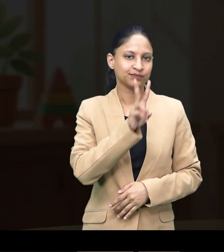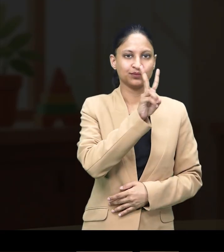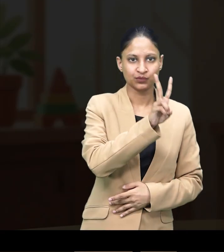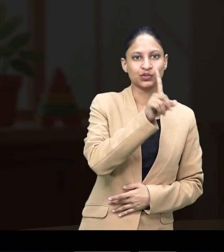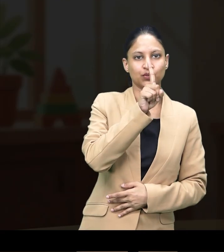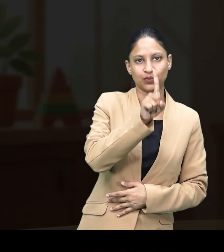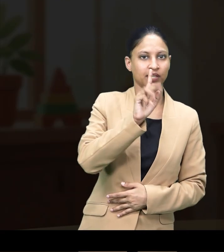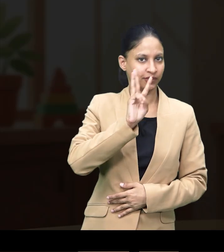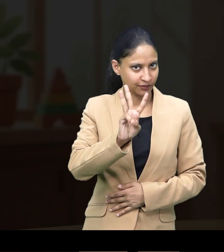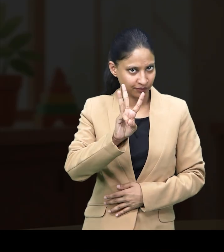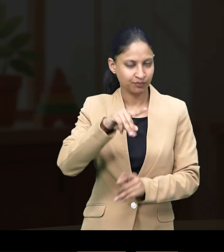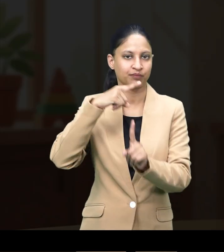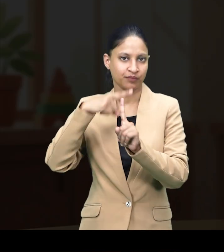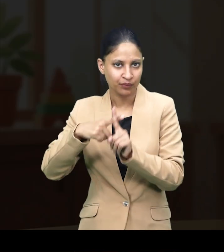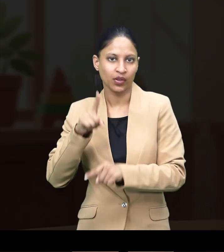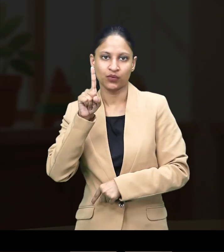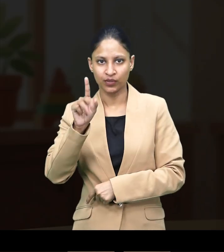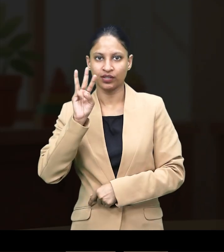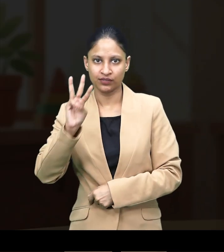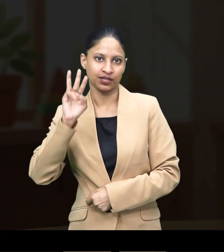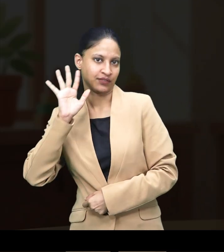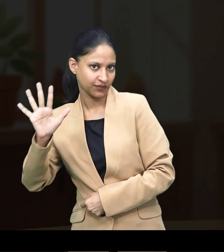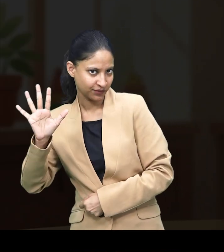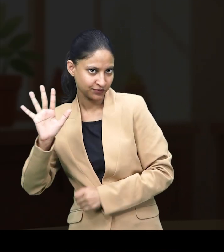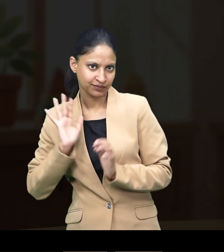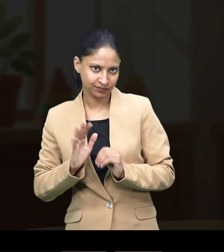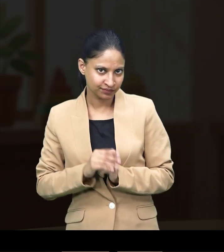उदाहरण 213 जोड़ 135।